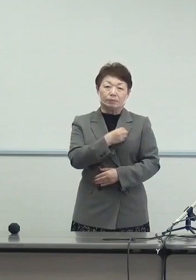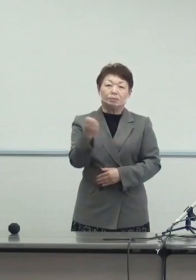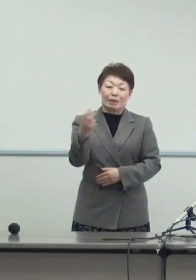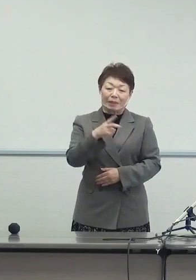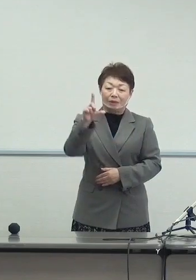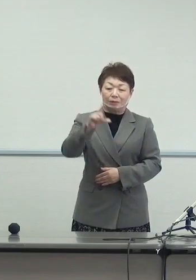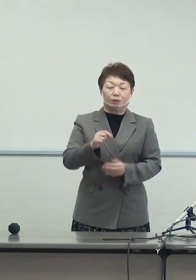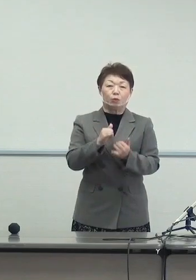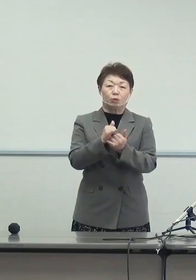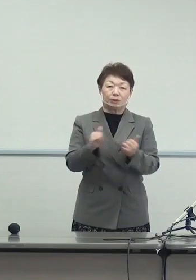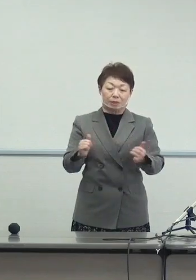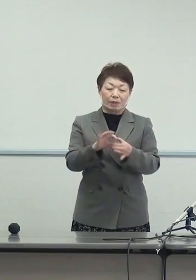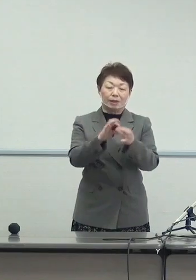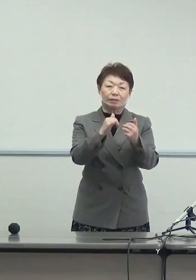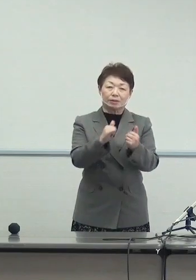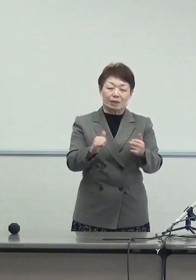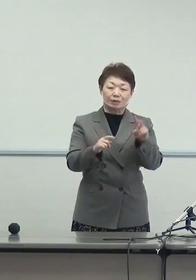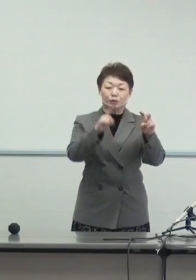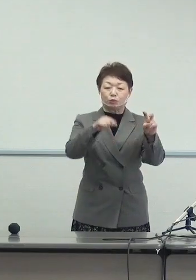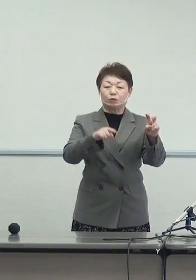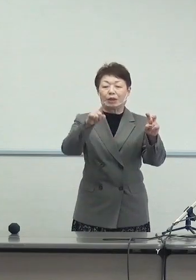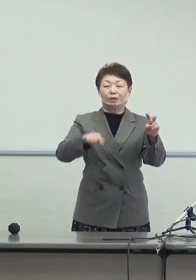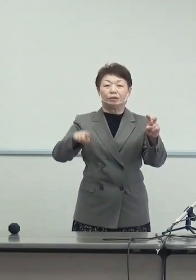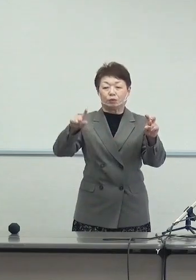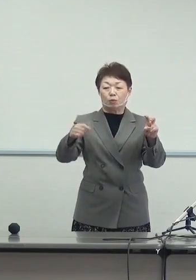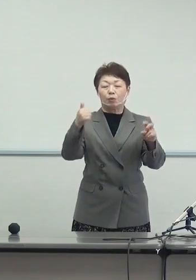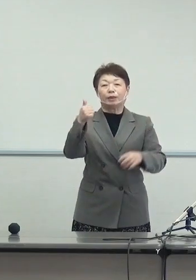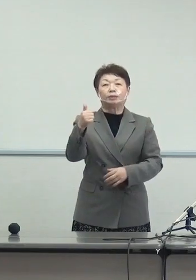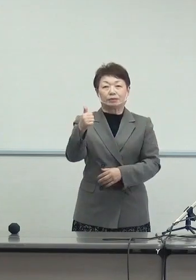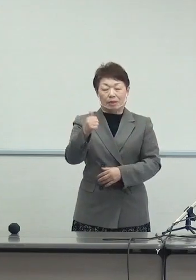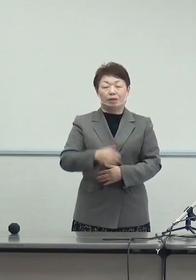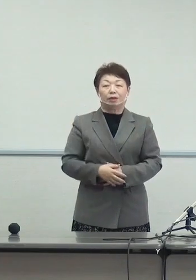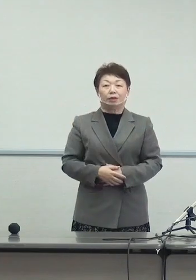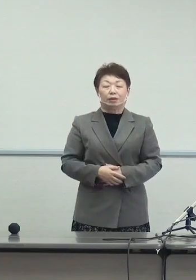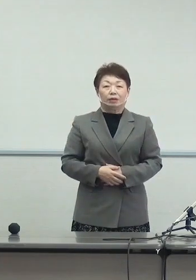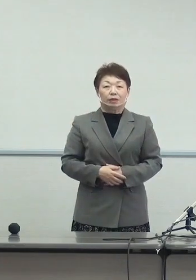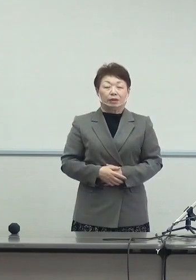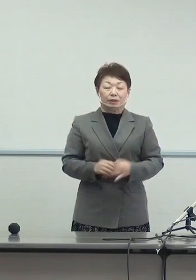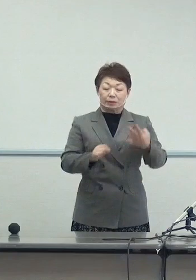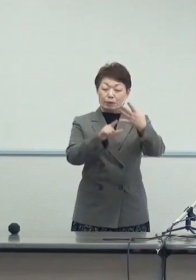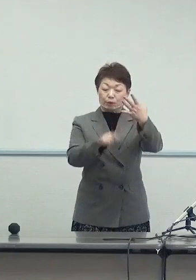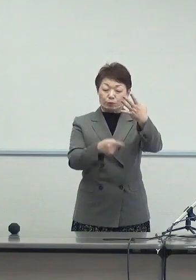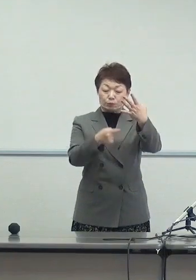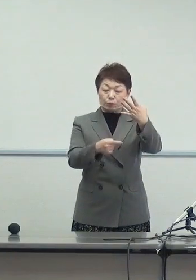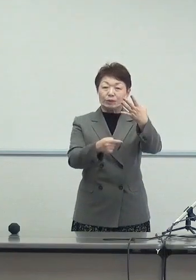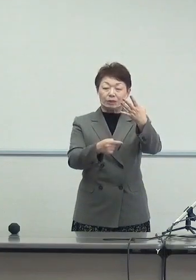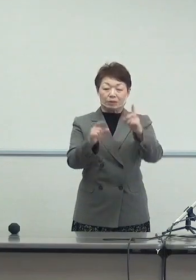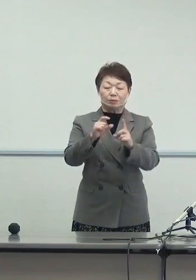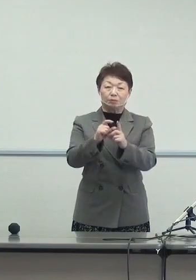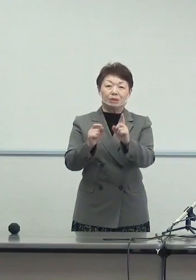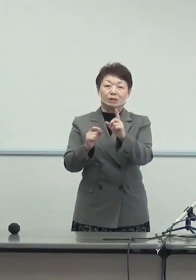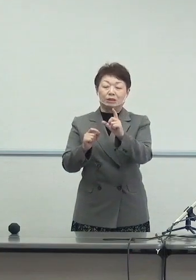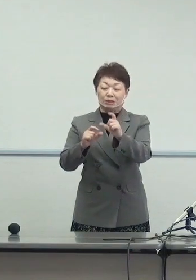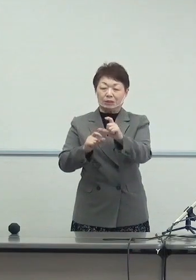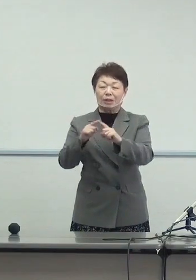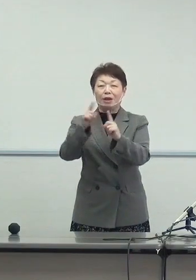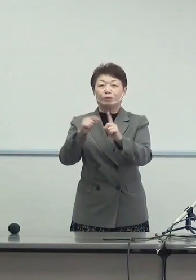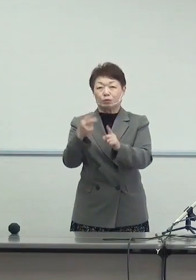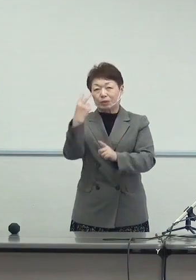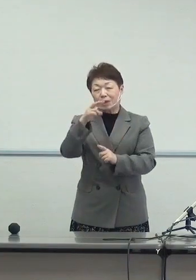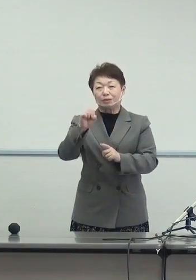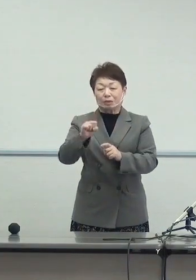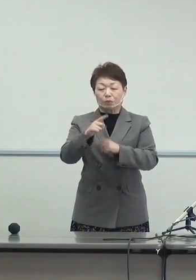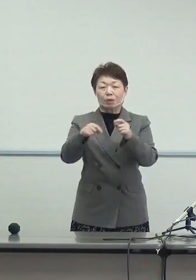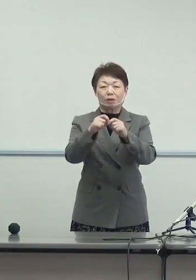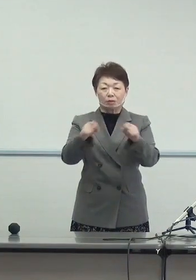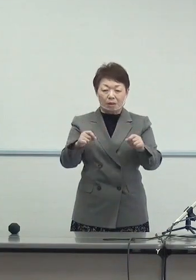また利用者ということで関係者20代男性の方になってございます。この方4月1日に PCR 検査をお受けになり一度陰性を確